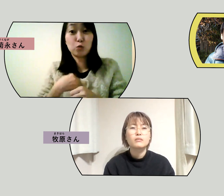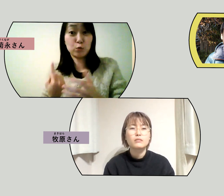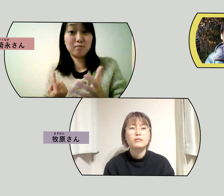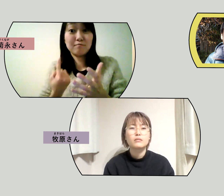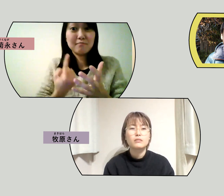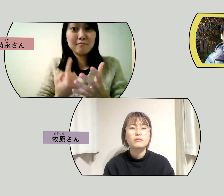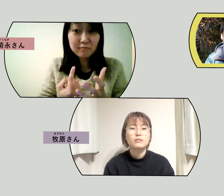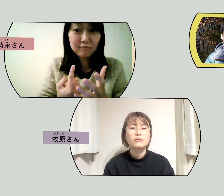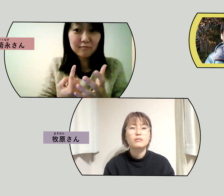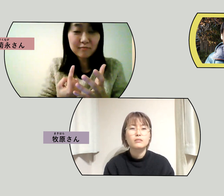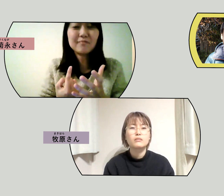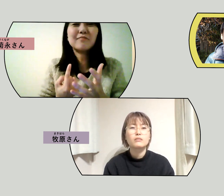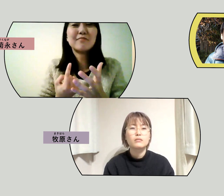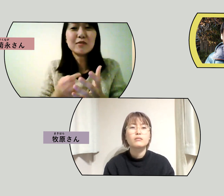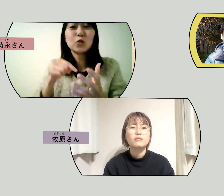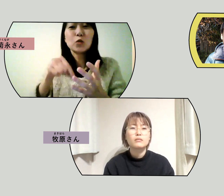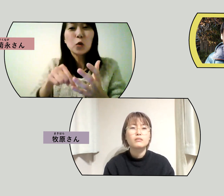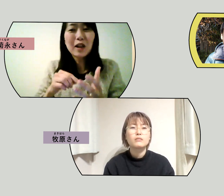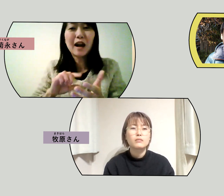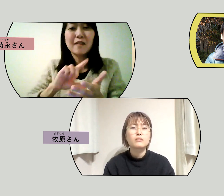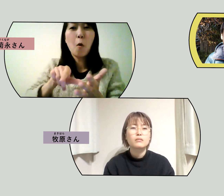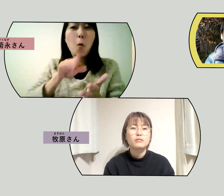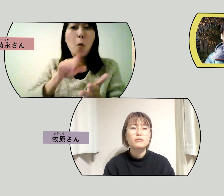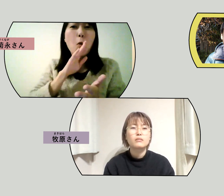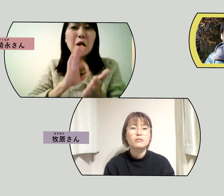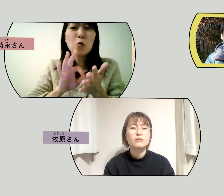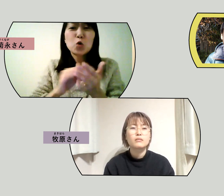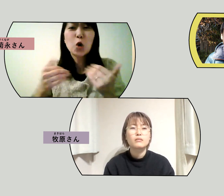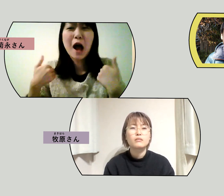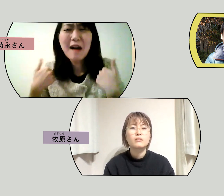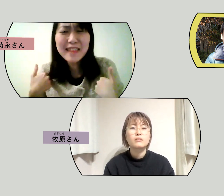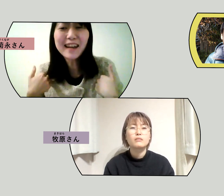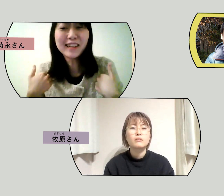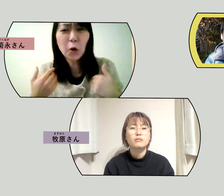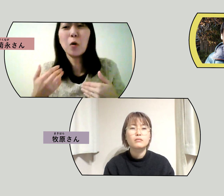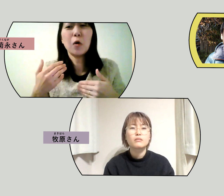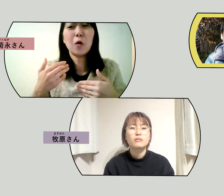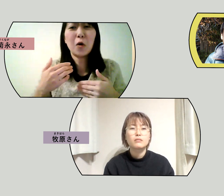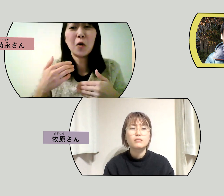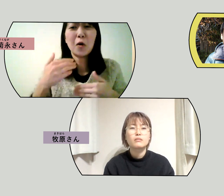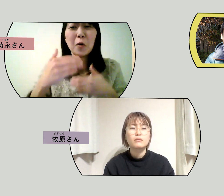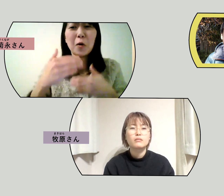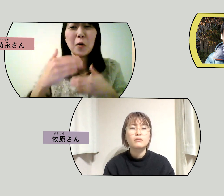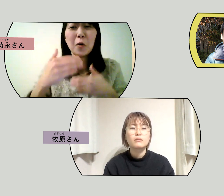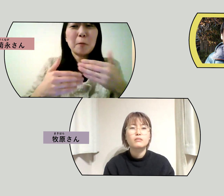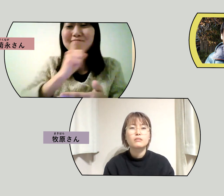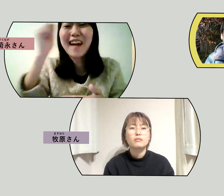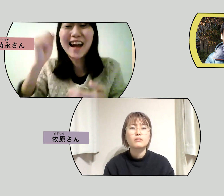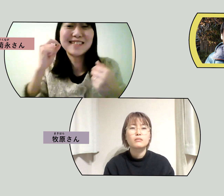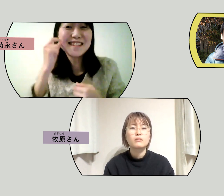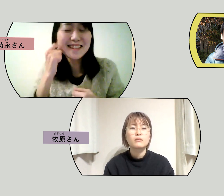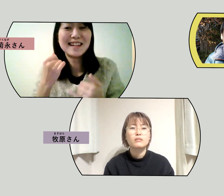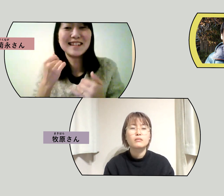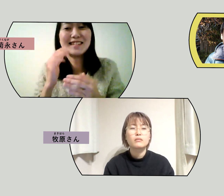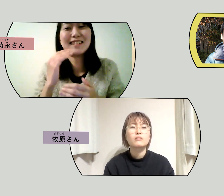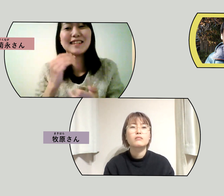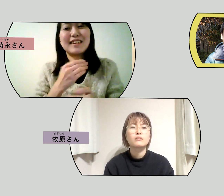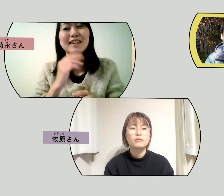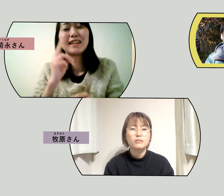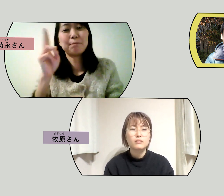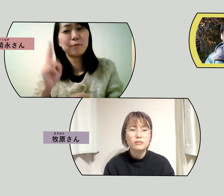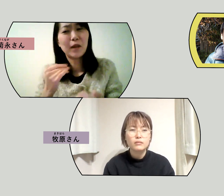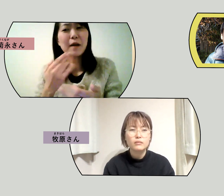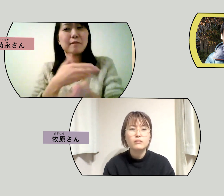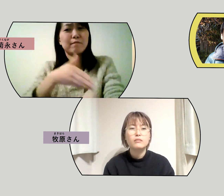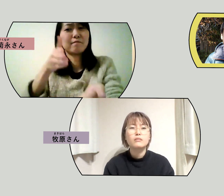てそこに自分が入ることによって保を使わなきゃという設定で